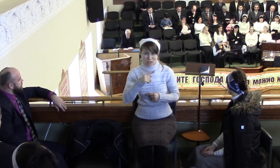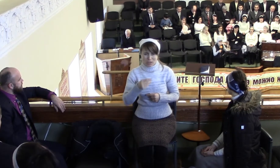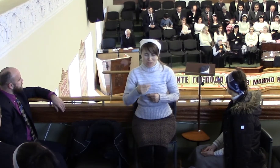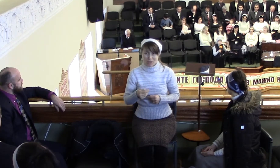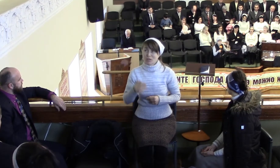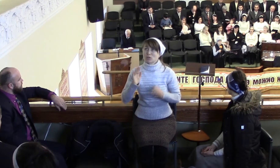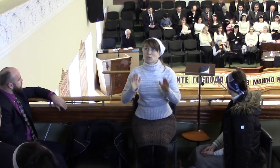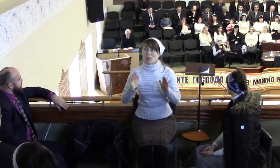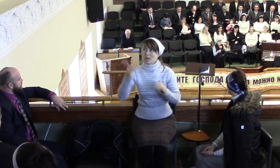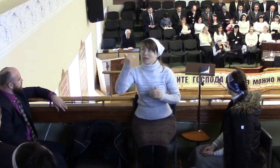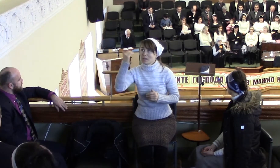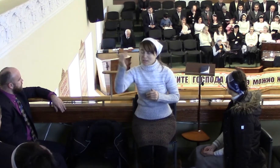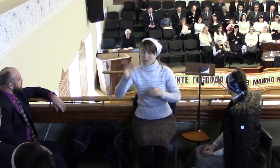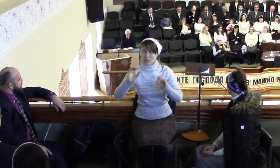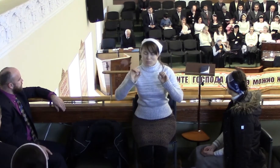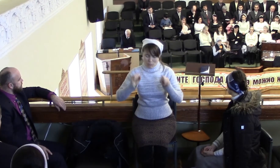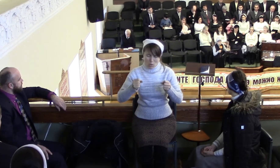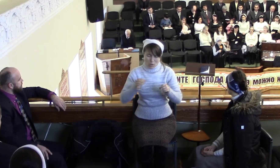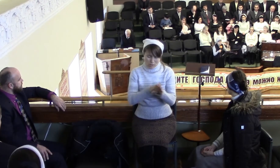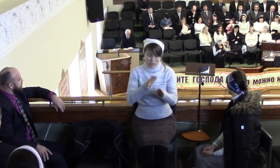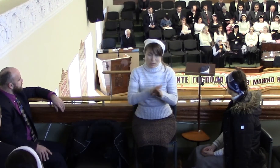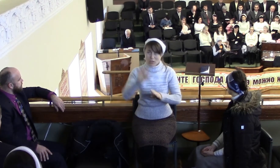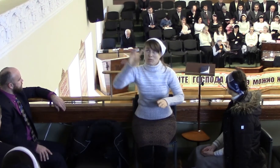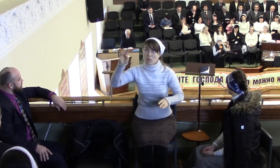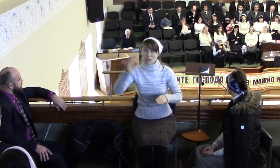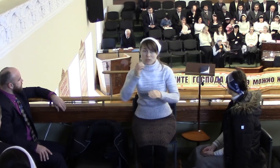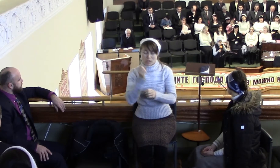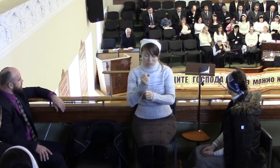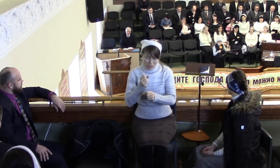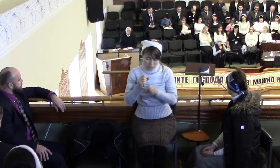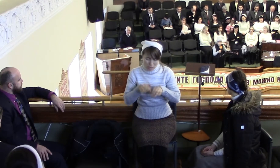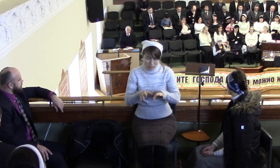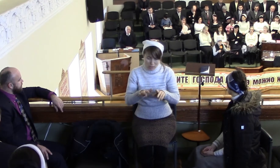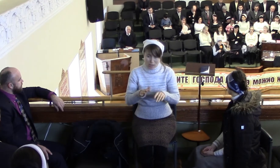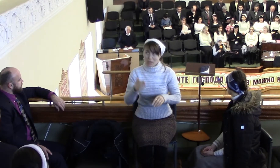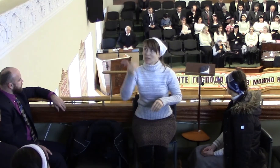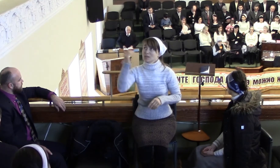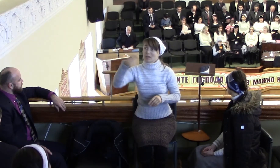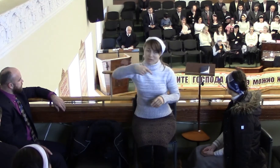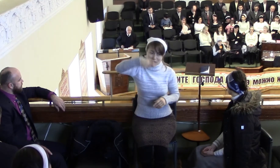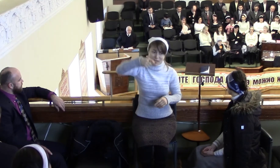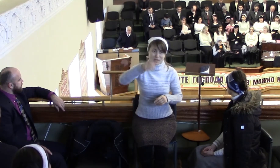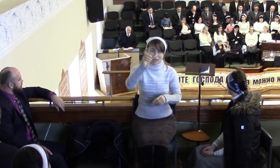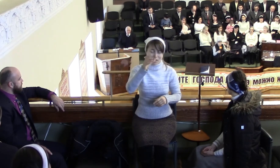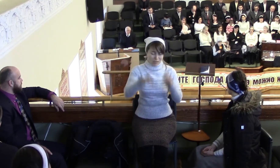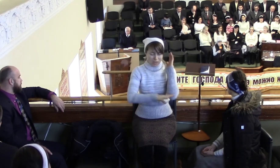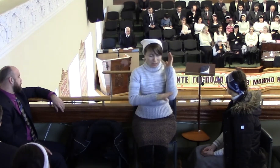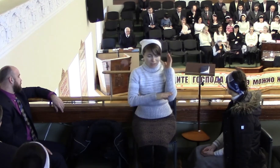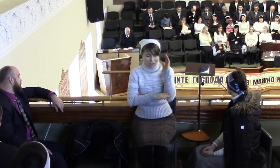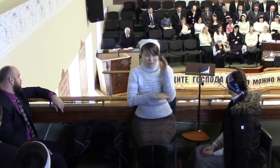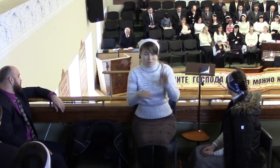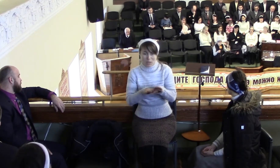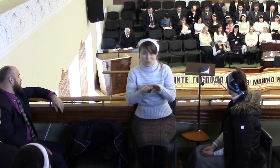Иисус, свершить способен Божье дело, вися на древе, словно вор, терпя мучения и позор.